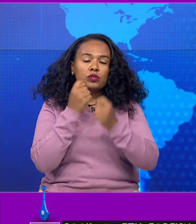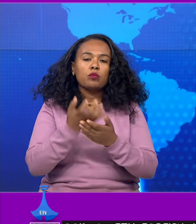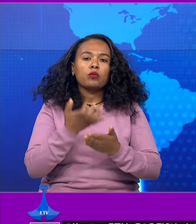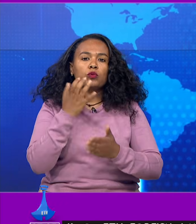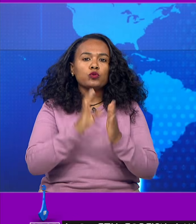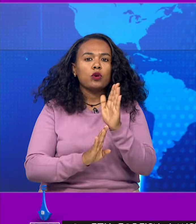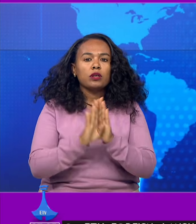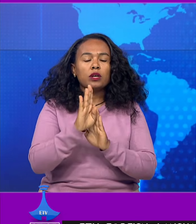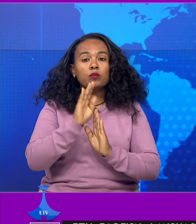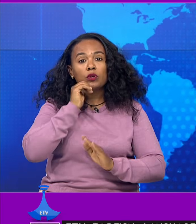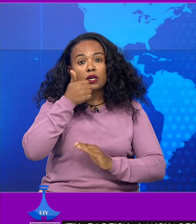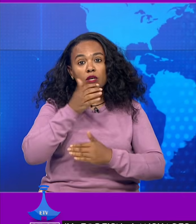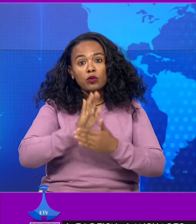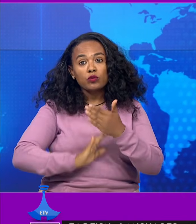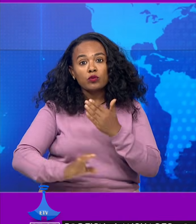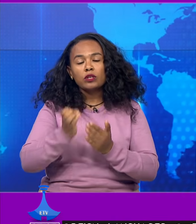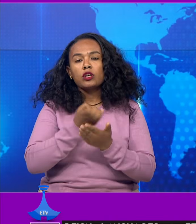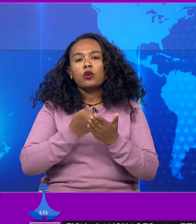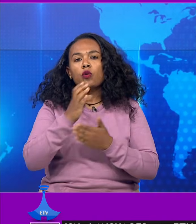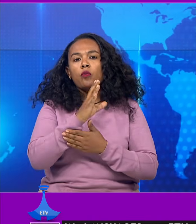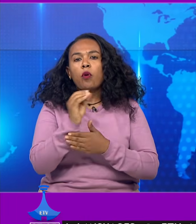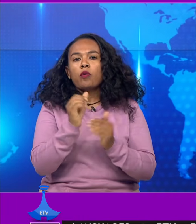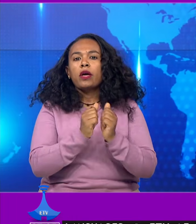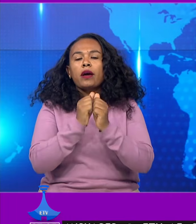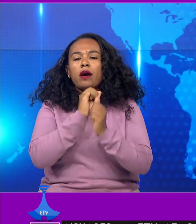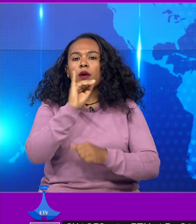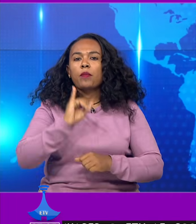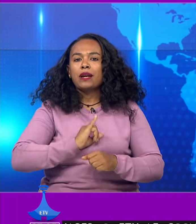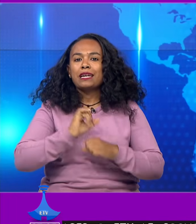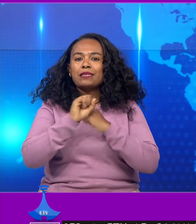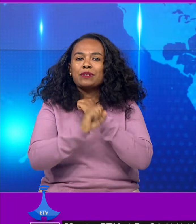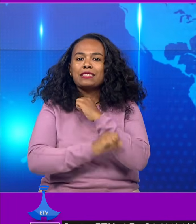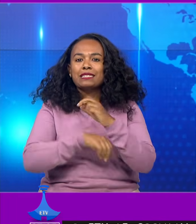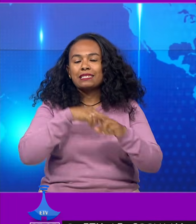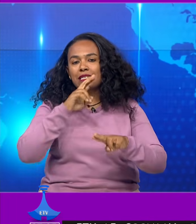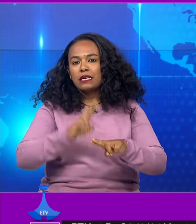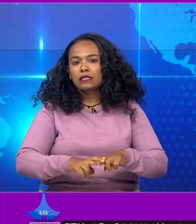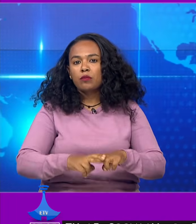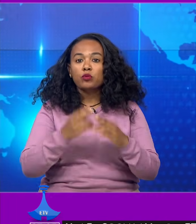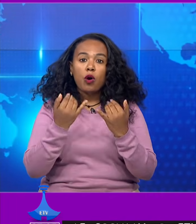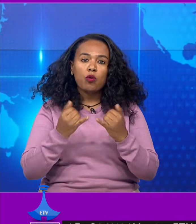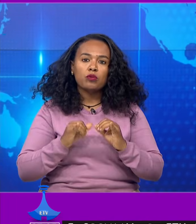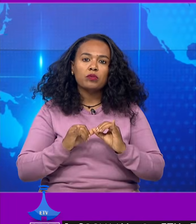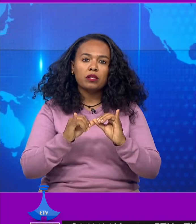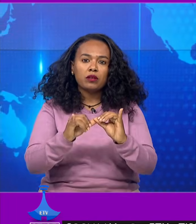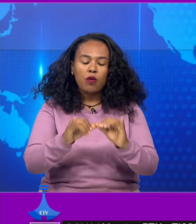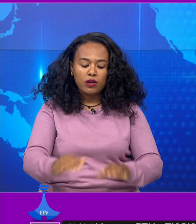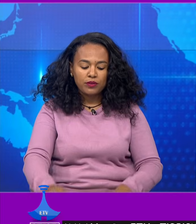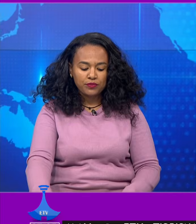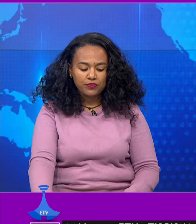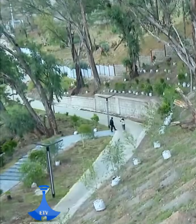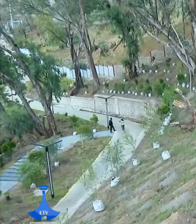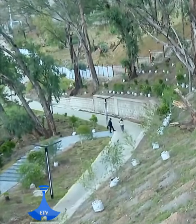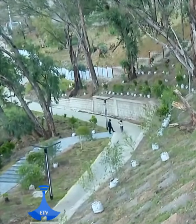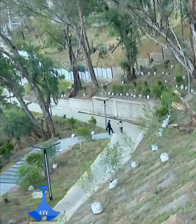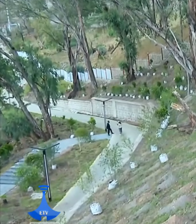እየለሙ ለነገው ትውልድ ኢኮኖሚያዊና የጋራ ማንነት መሰረትን እየጣሉ አሁንም ቀጥለዋል።